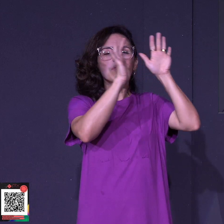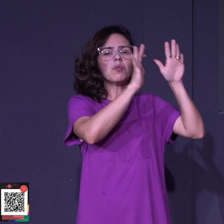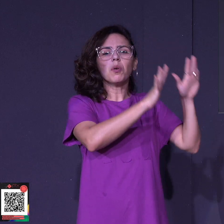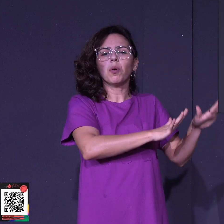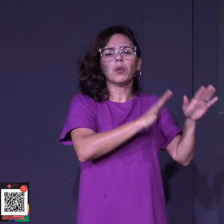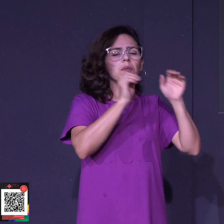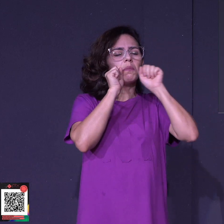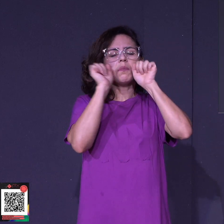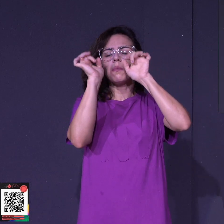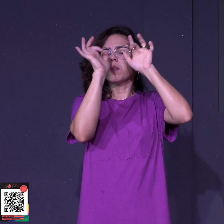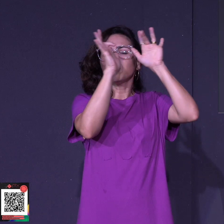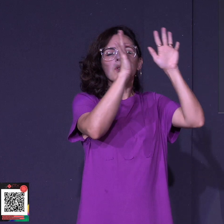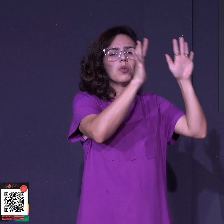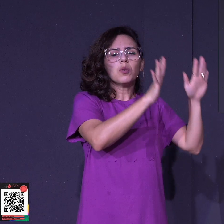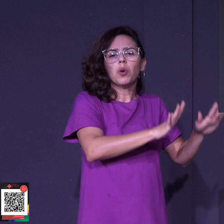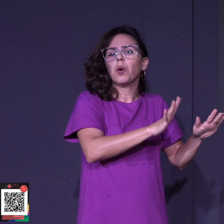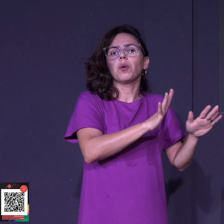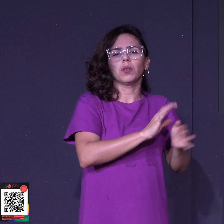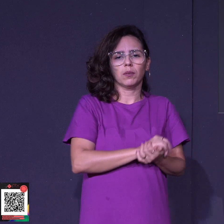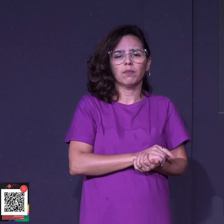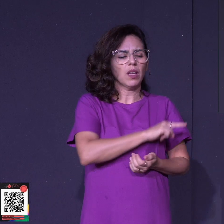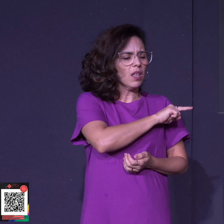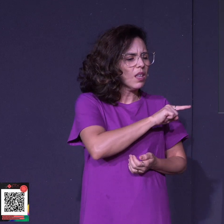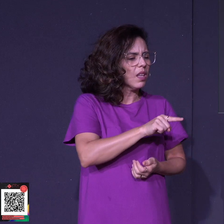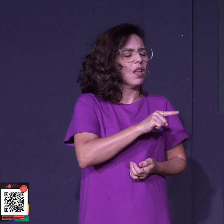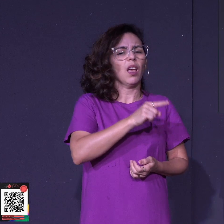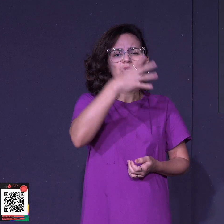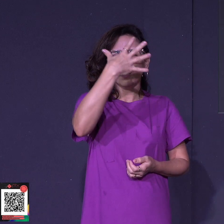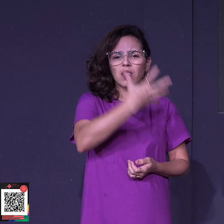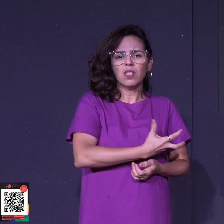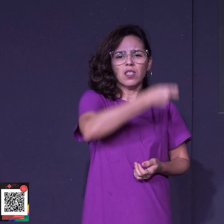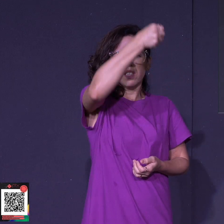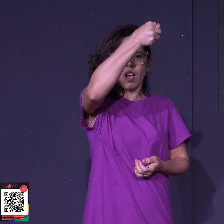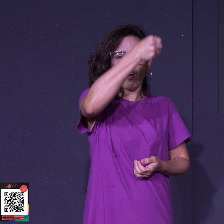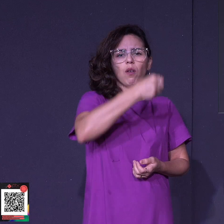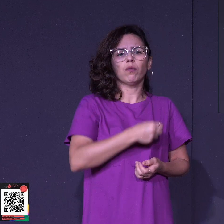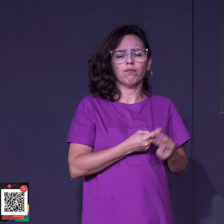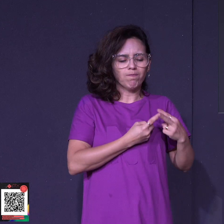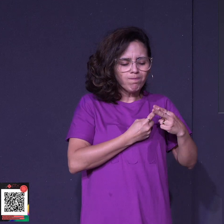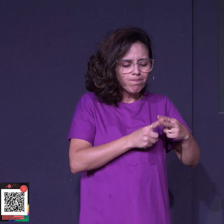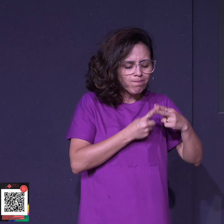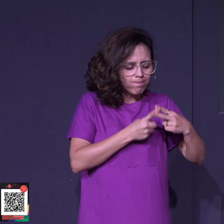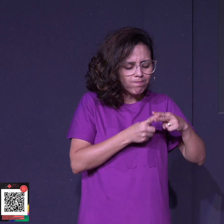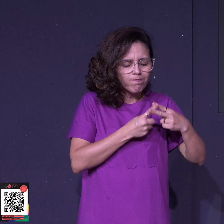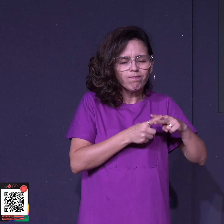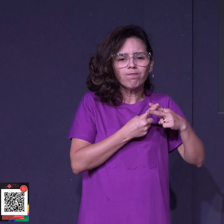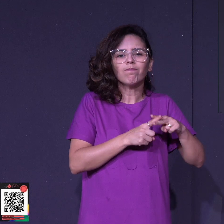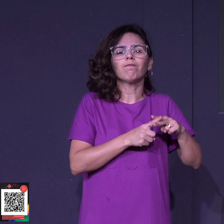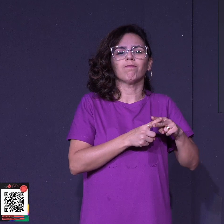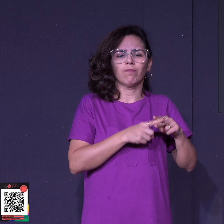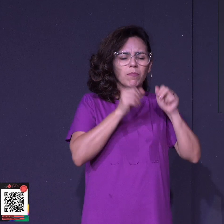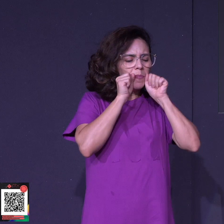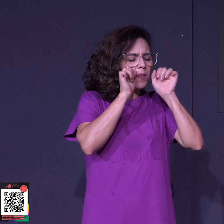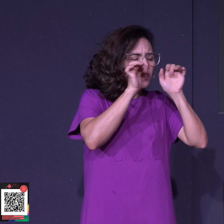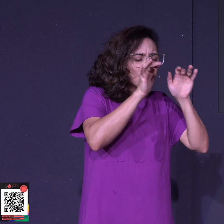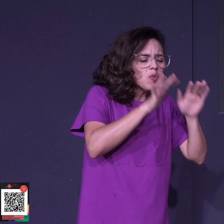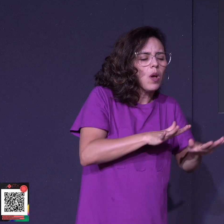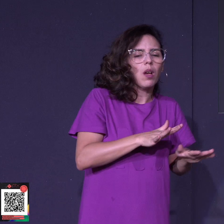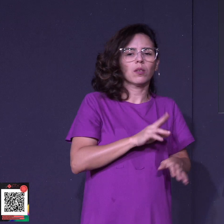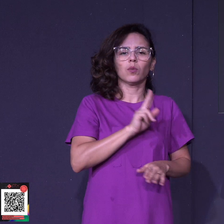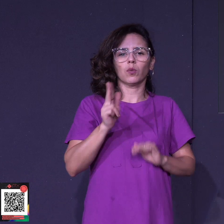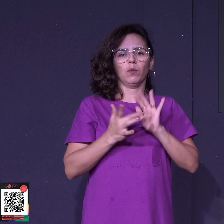Abençoa ela. Que seja salvo, restaurado, abençoado em nome de Jesus. Tiago